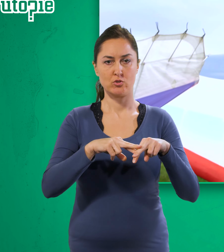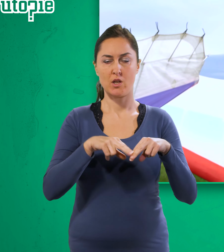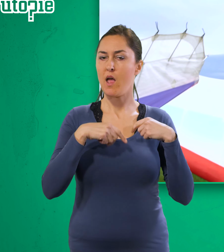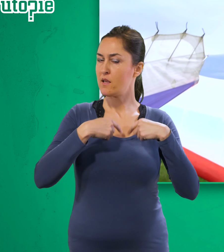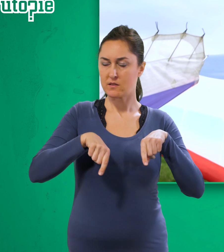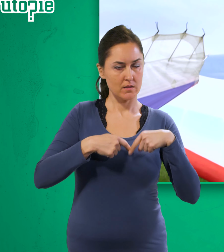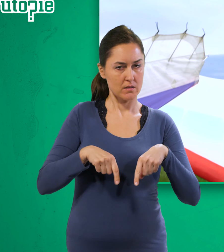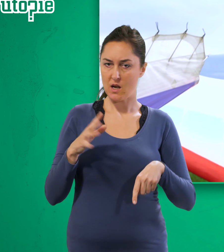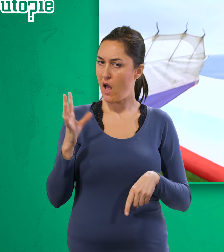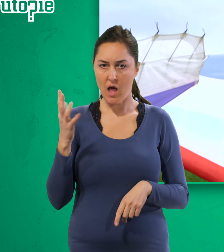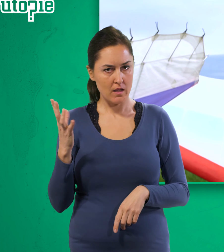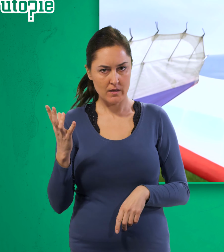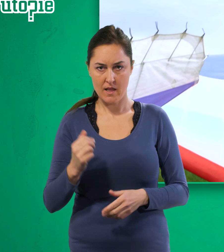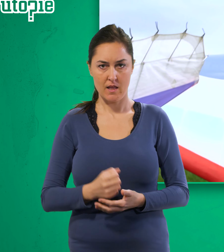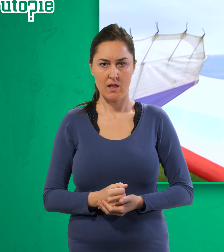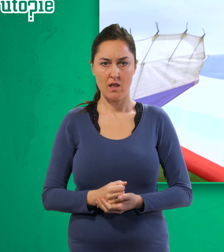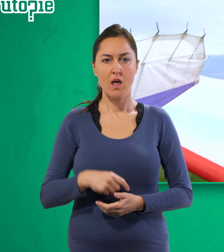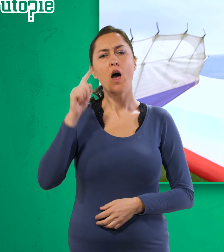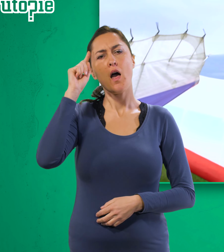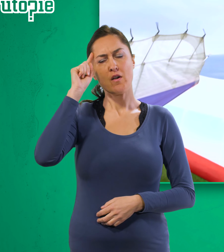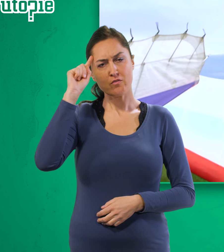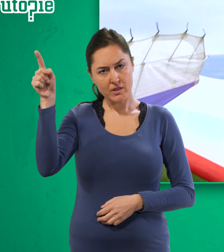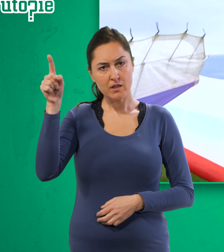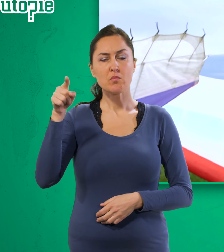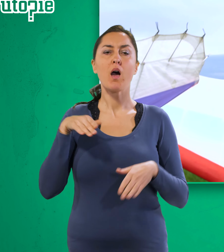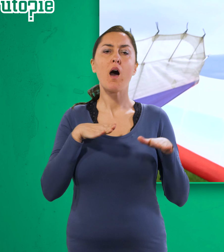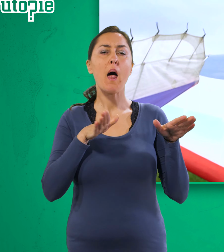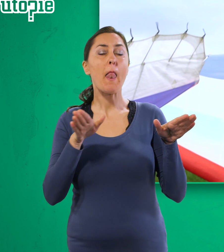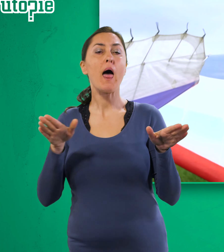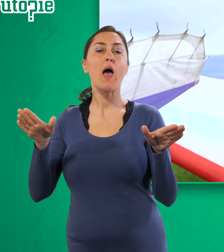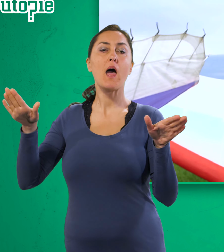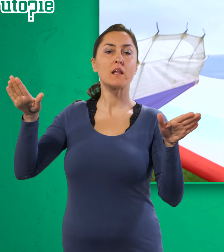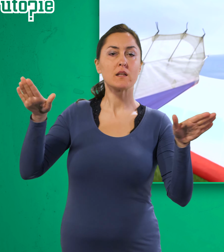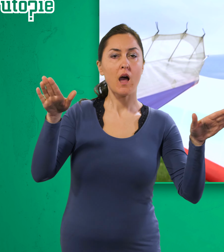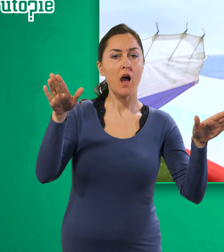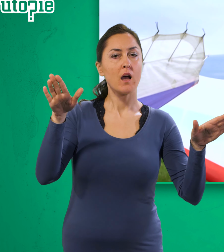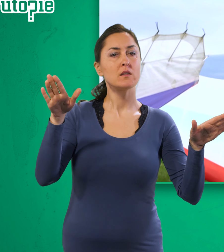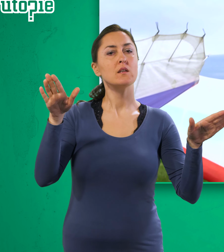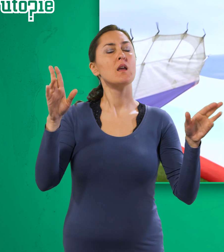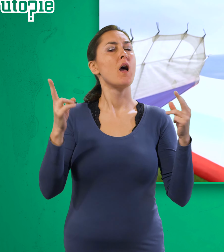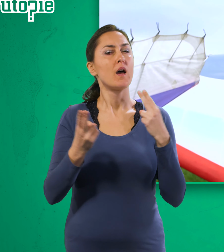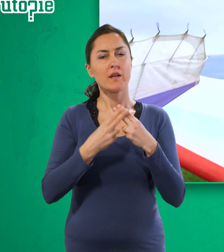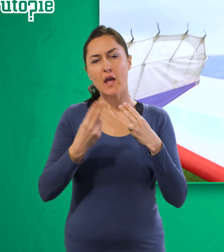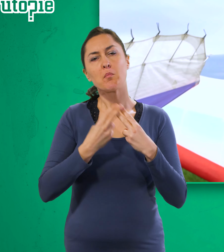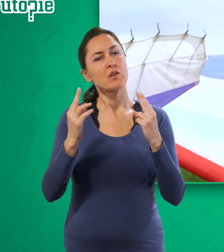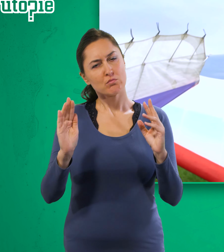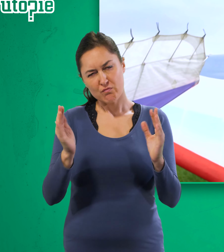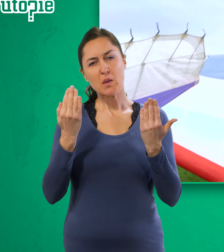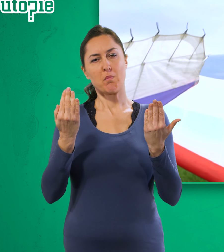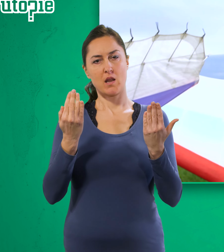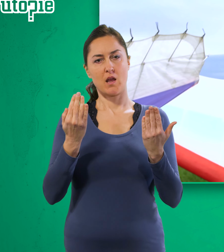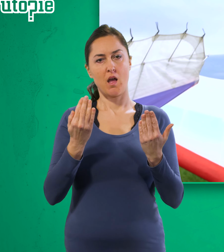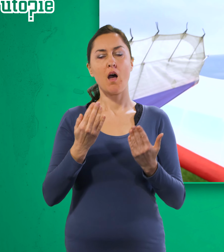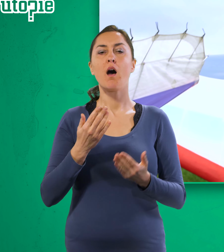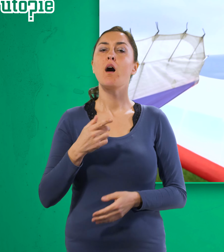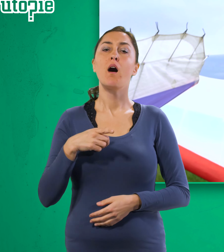možná, že úplně čistý racionální to není, protože kdybych byla čistý racionalista, tak bych musela vědět, že nehoda dřív či později přijde, ona